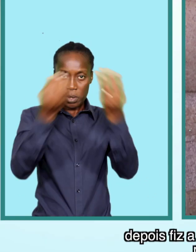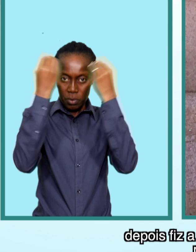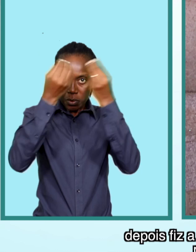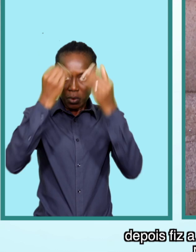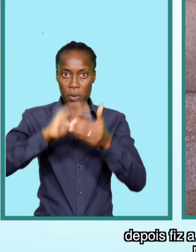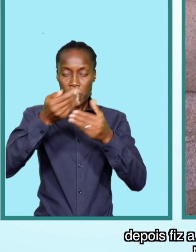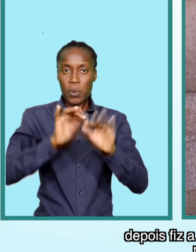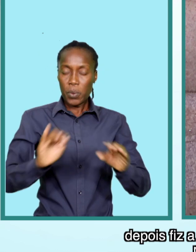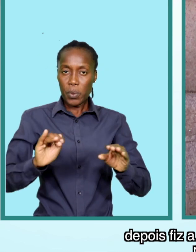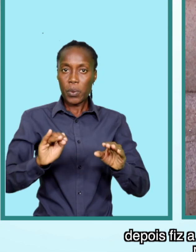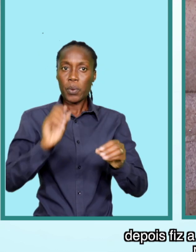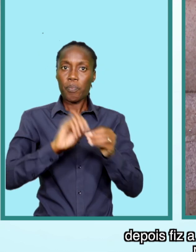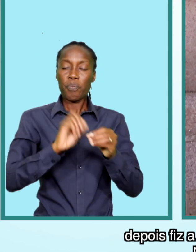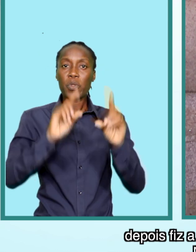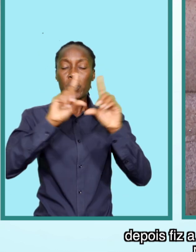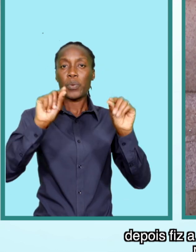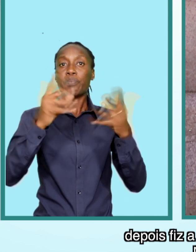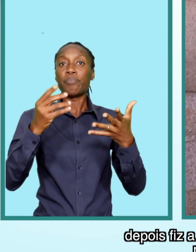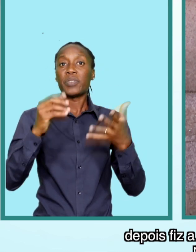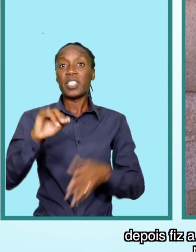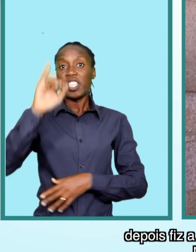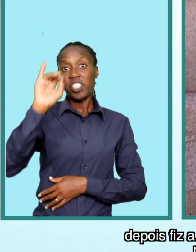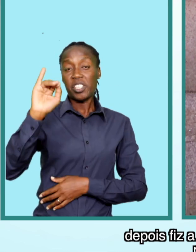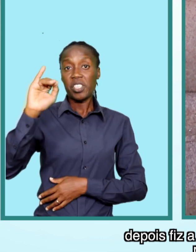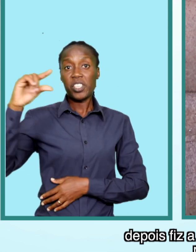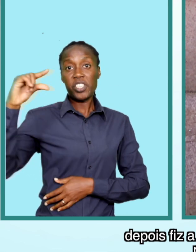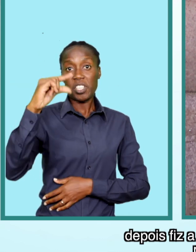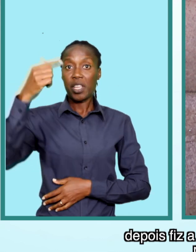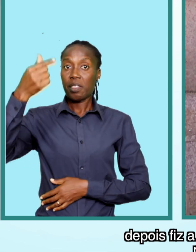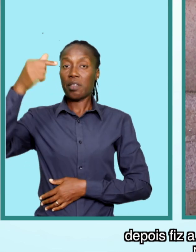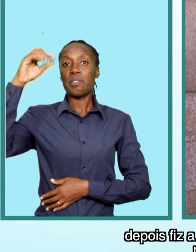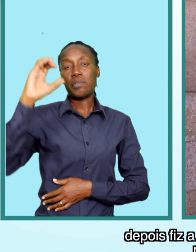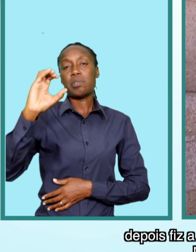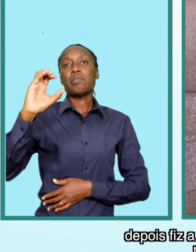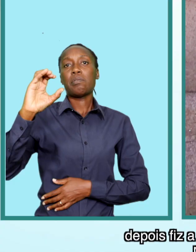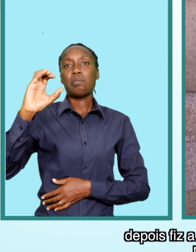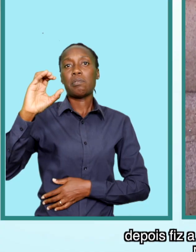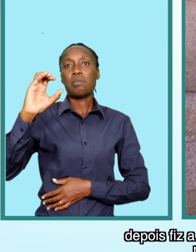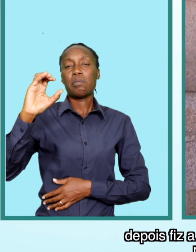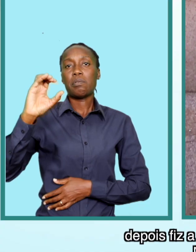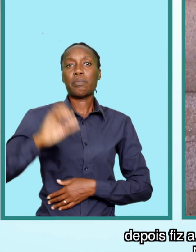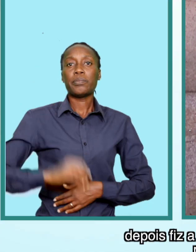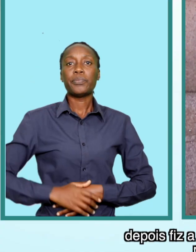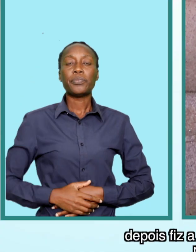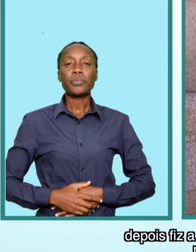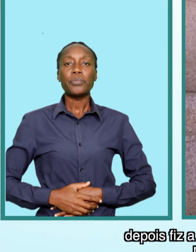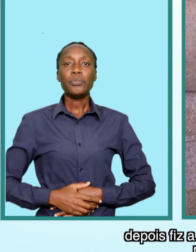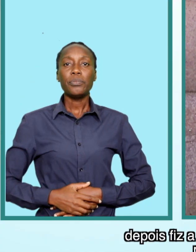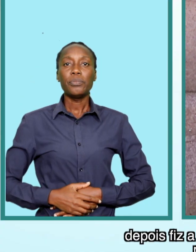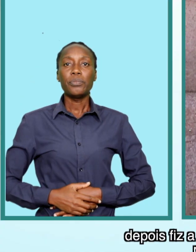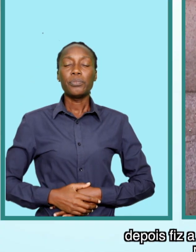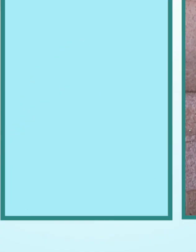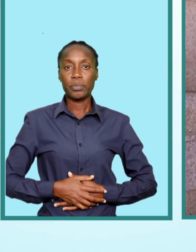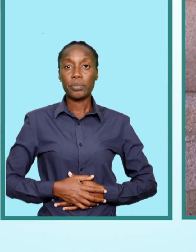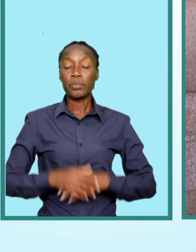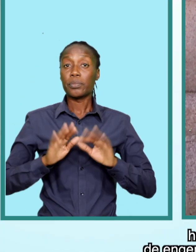depois fiz 6ª, depois fiz 7ª, depois fiz 8ª, 9ª, 10ª, 11ª, 12ª